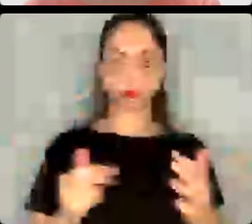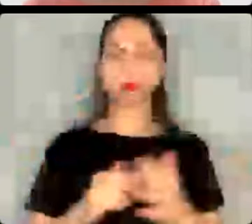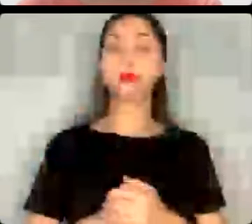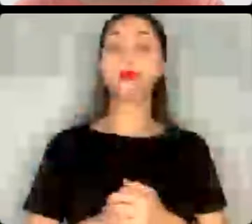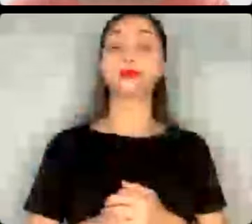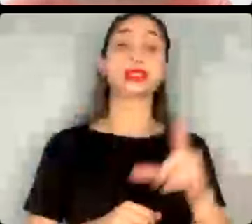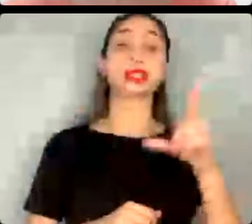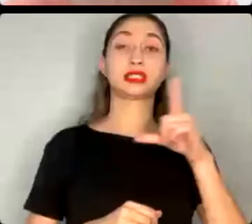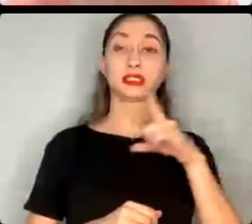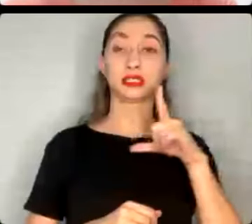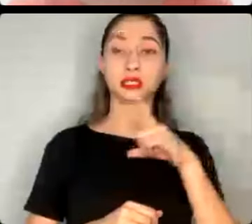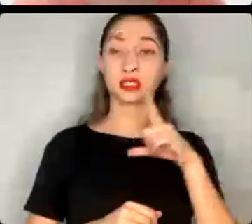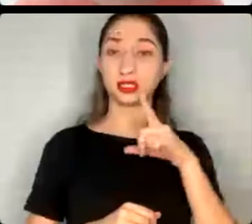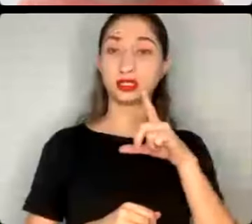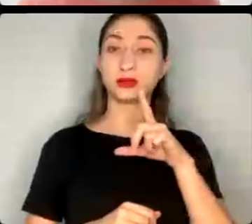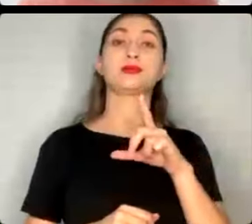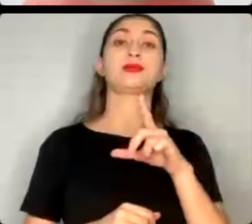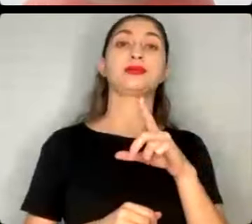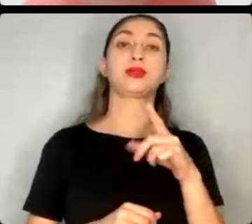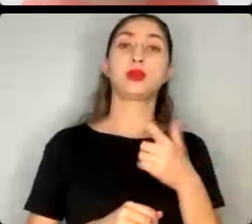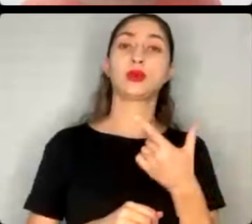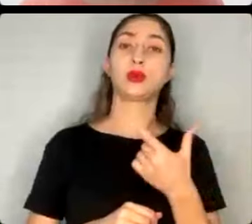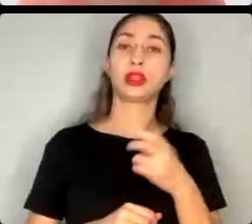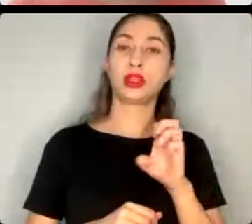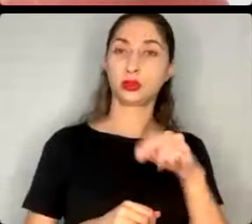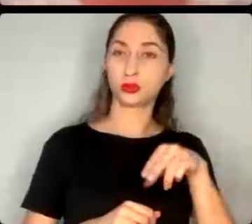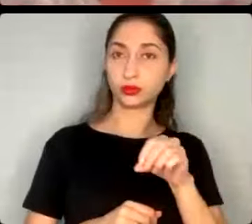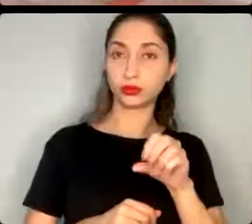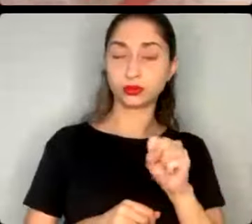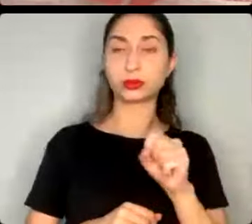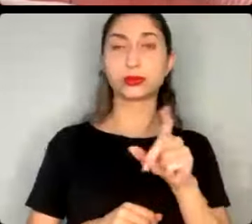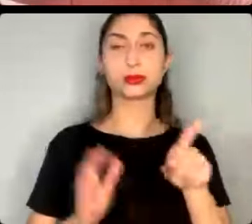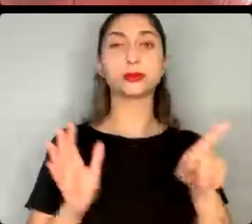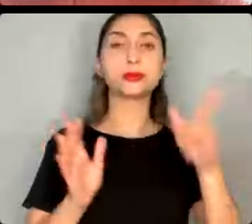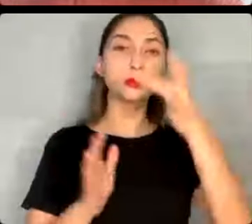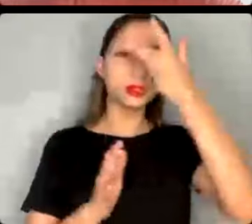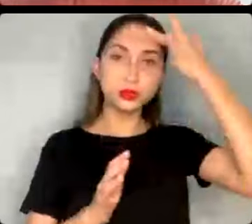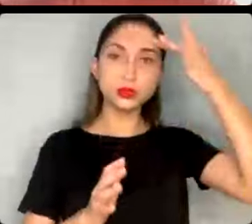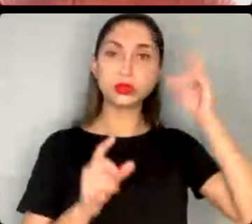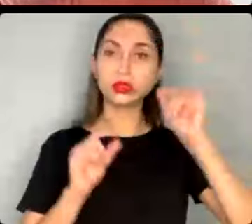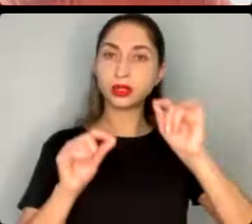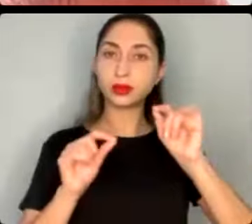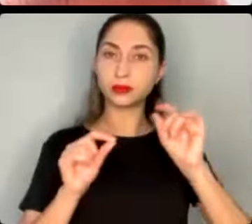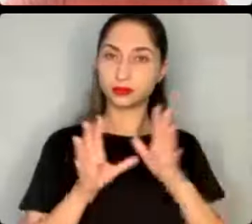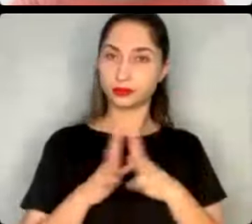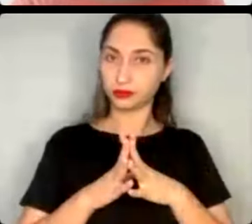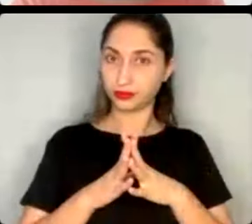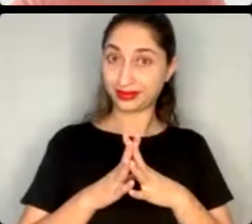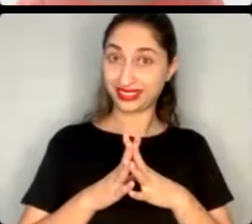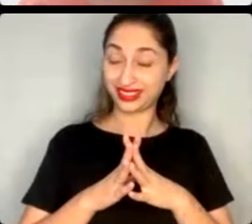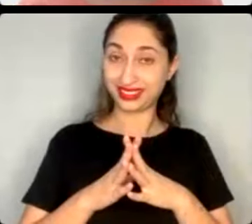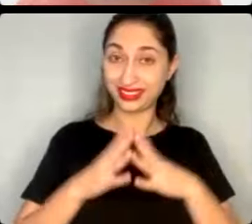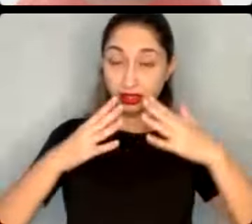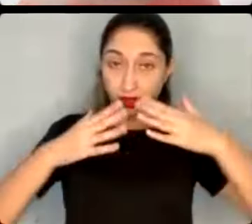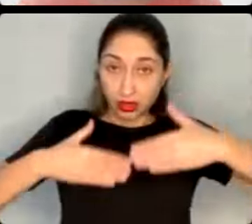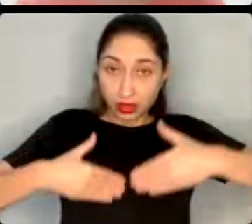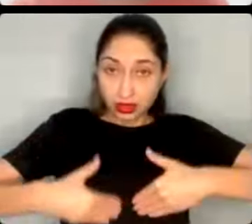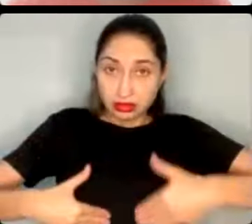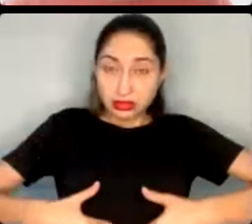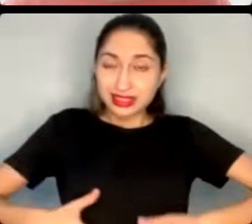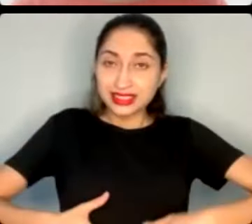os endos, que são aqueles que estão bem dentro lá do tronco encefálico, ele